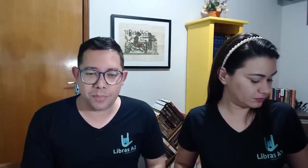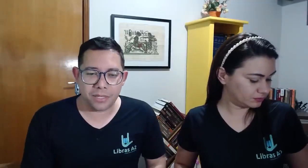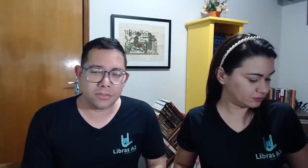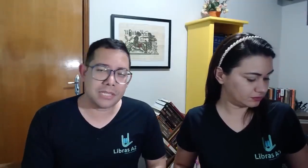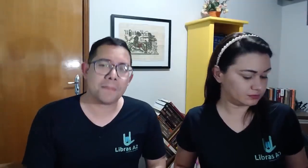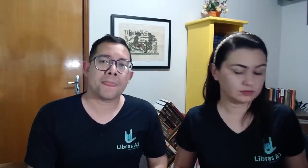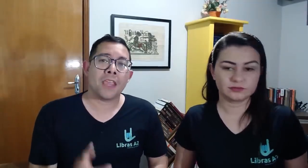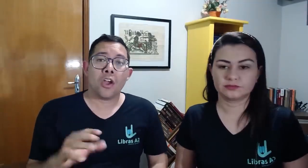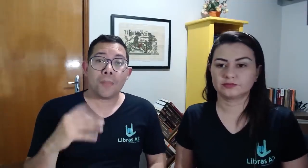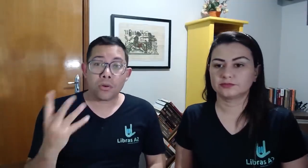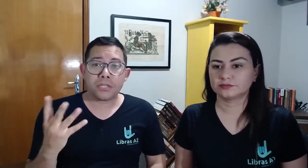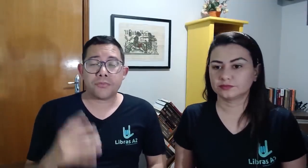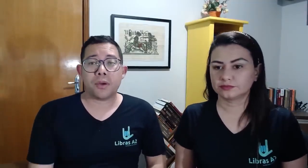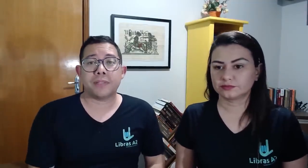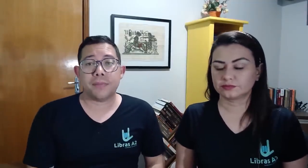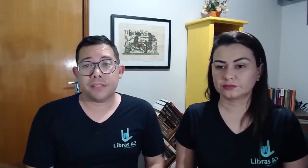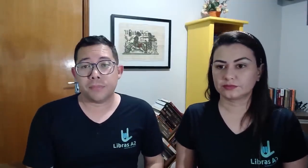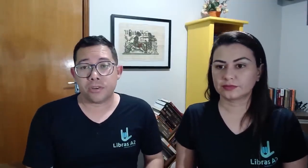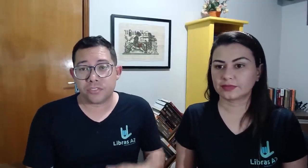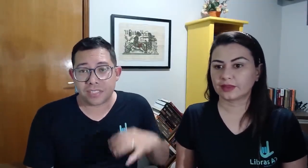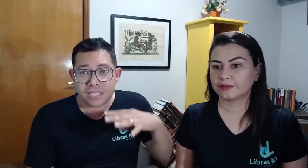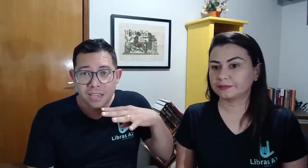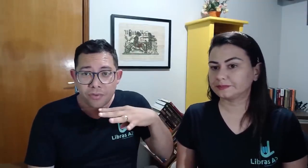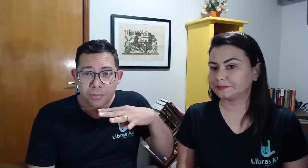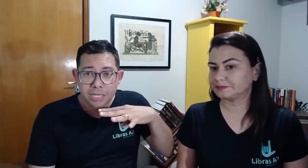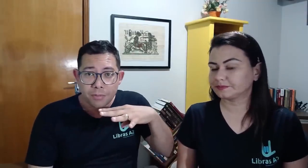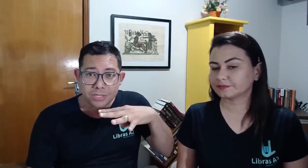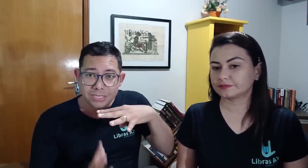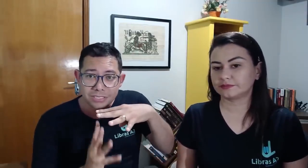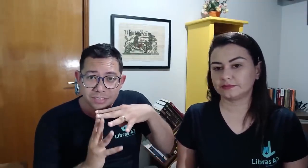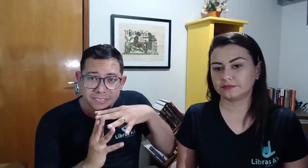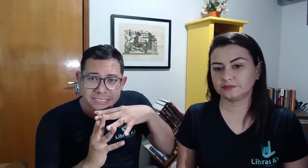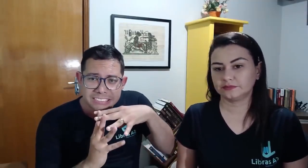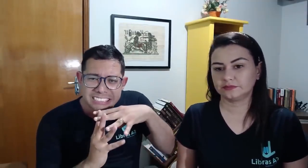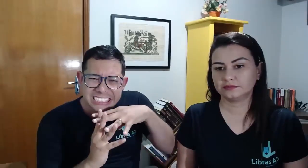espinhos, tá? Uma outra forma também que você pode fazer é a forma da mão assim, você vai fazendo assim, ó.